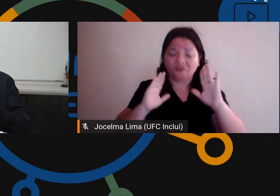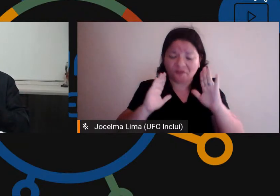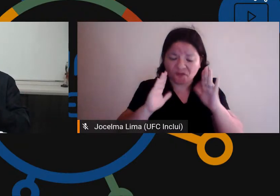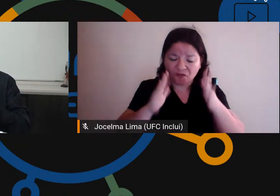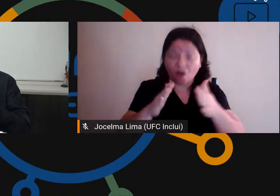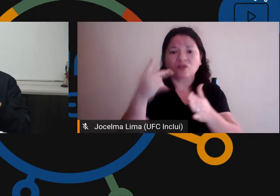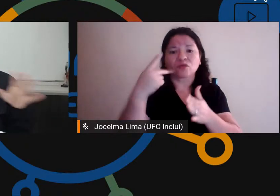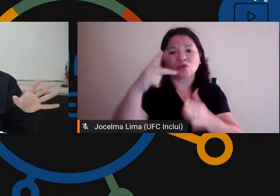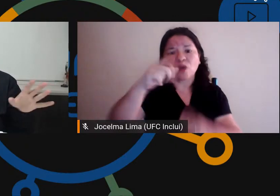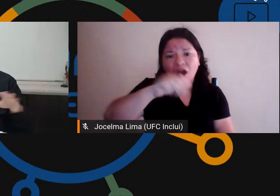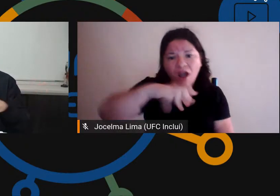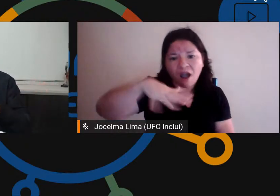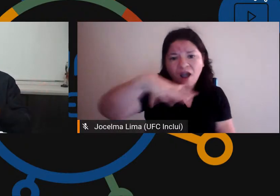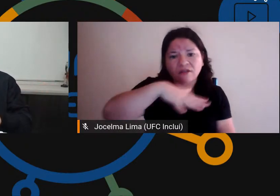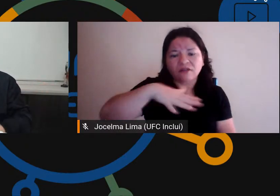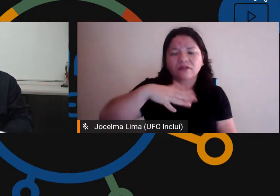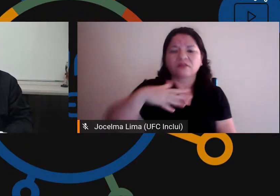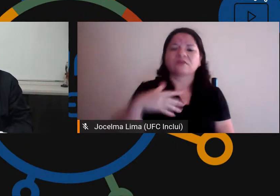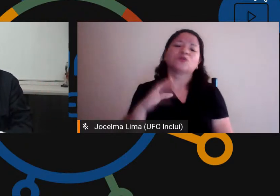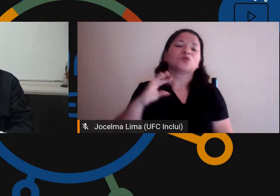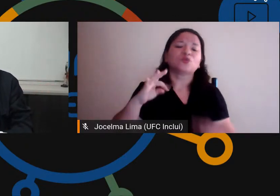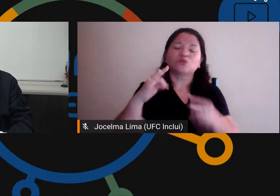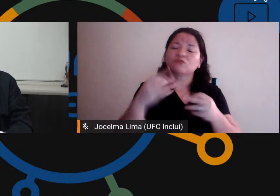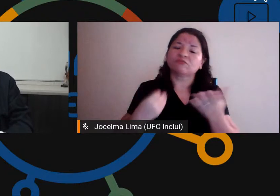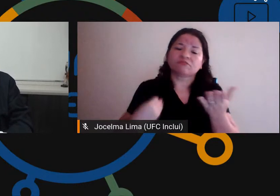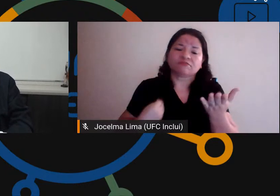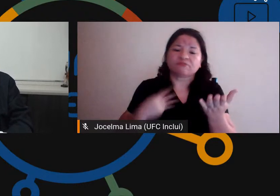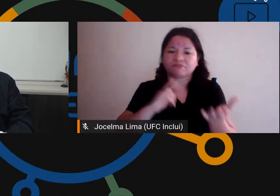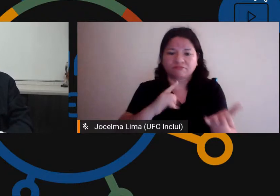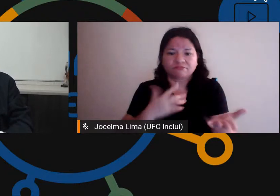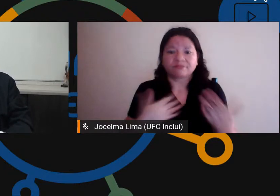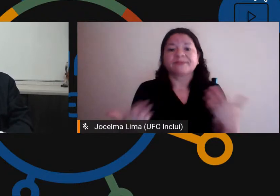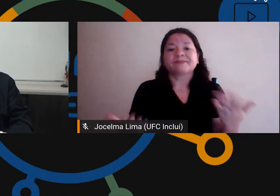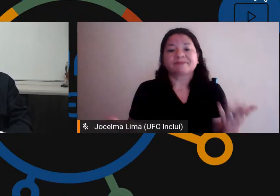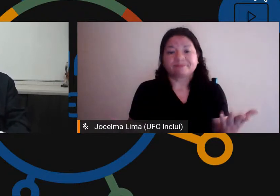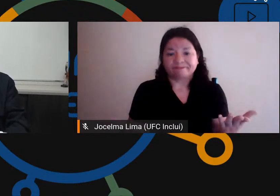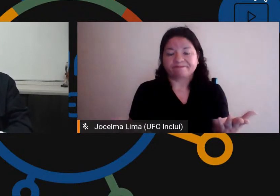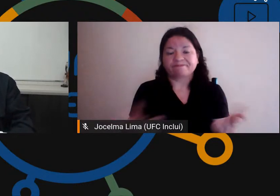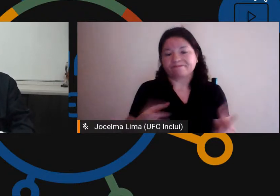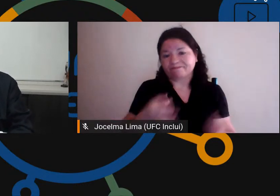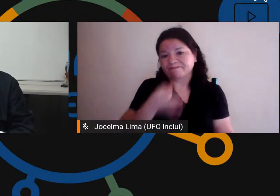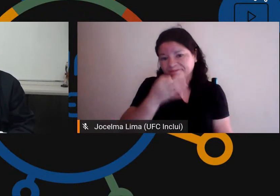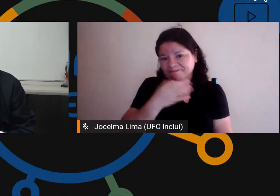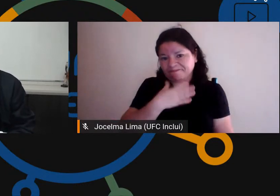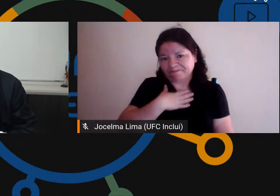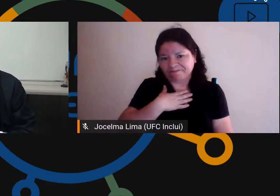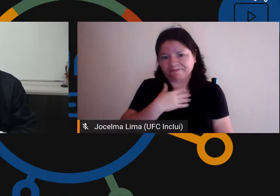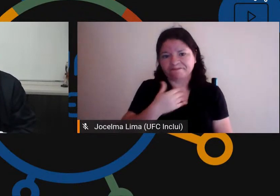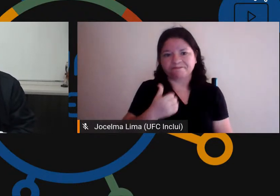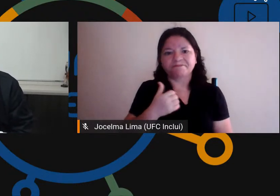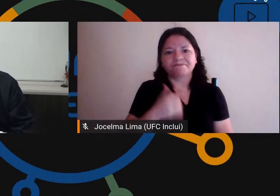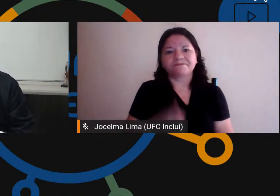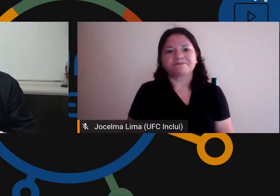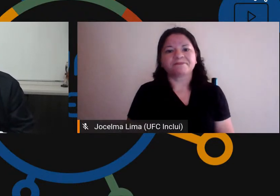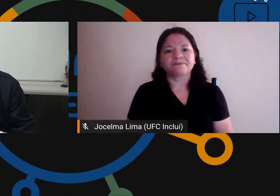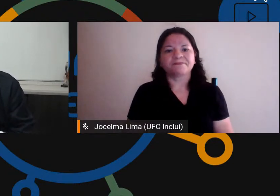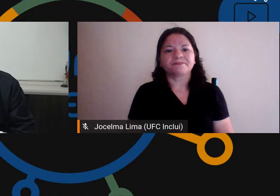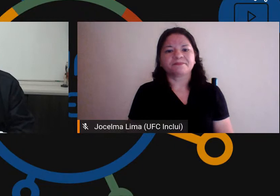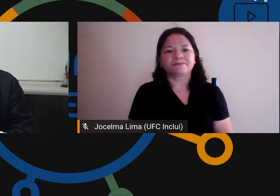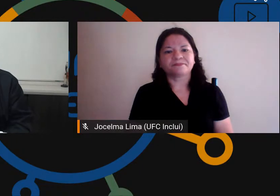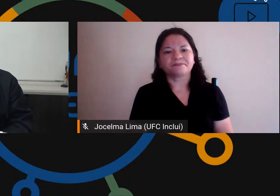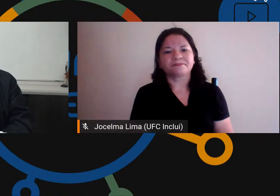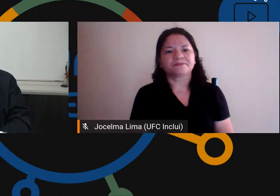seja. Estão todas lá, né? Então, eu vejo por aí, tá? Um artigo de